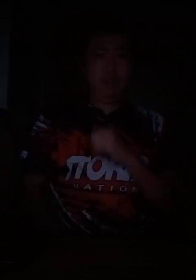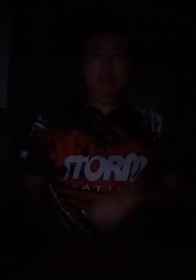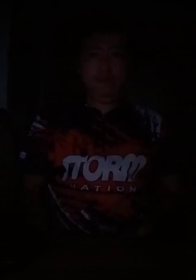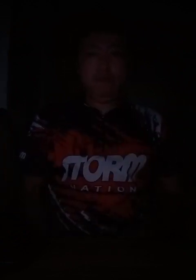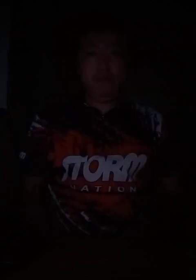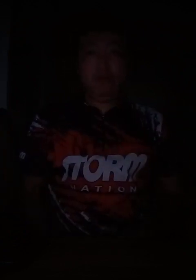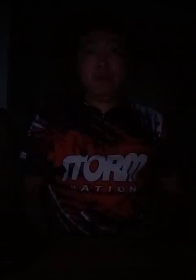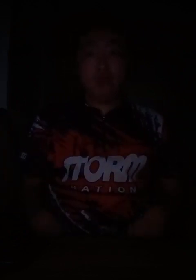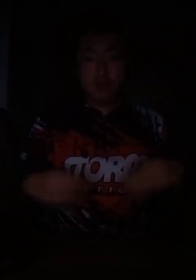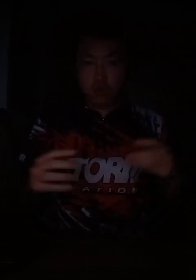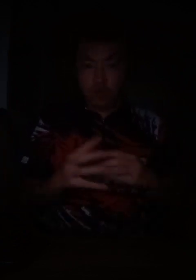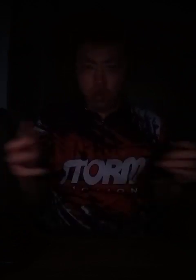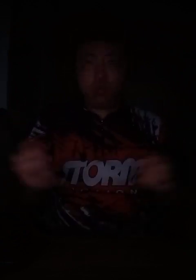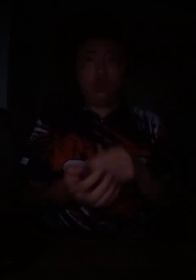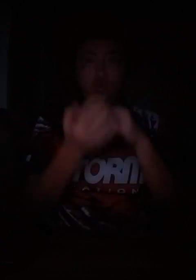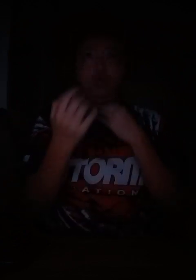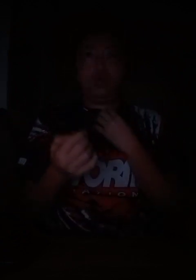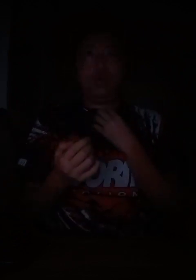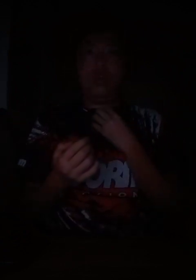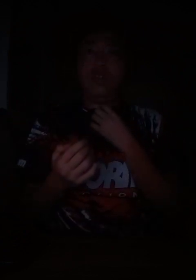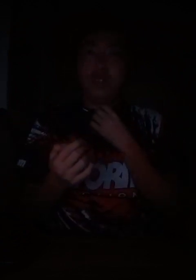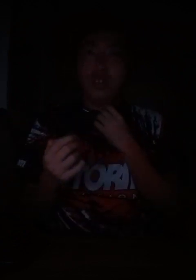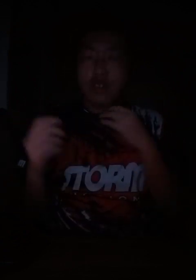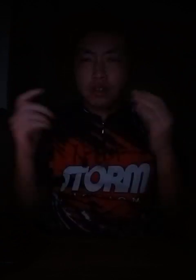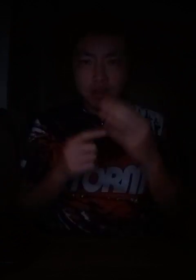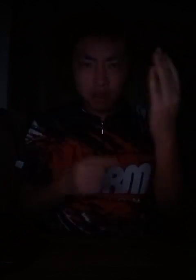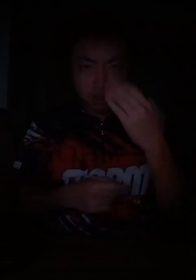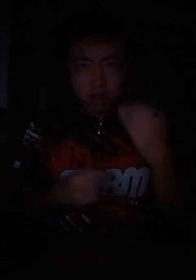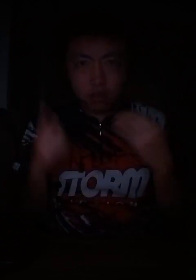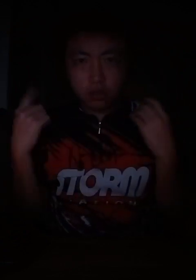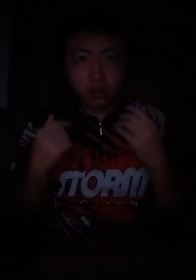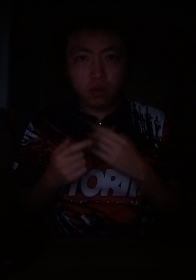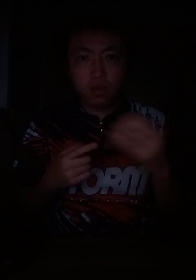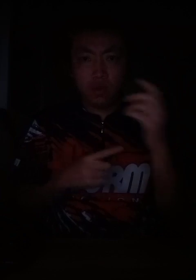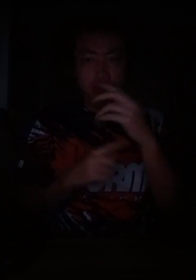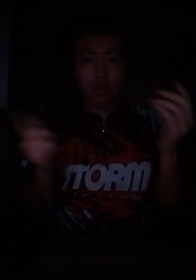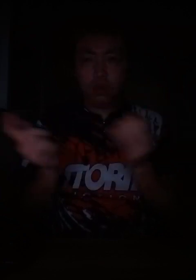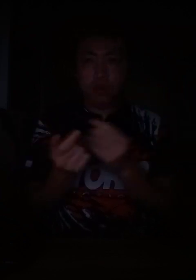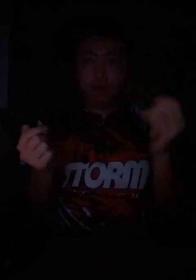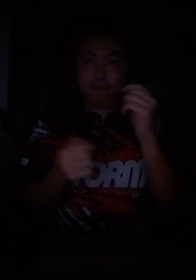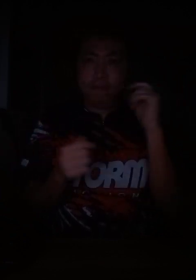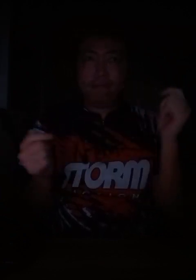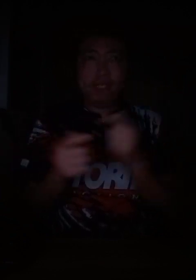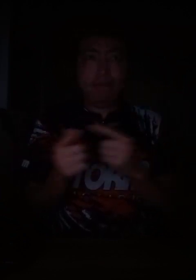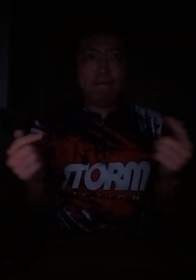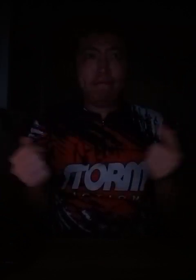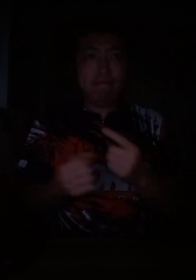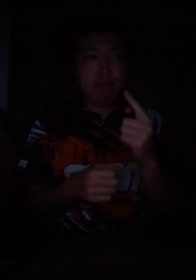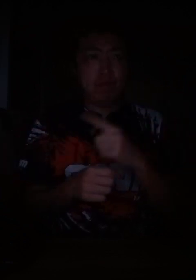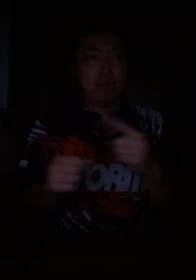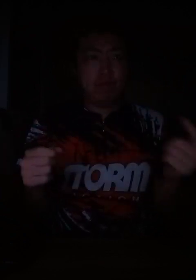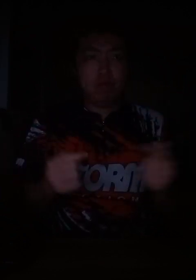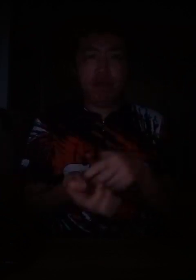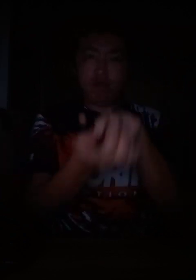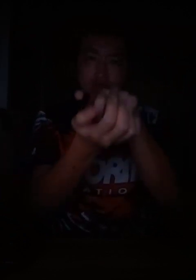일어났습니다. 혼자선 못하겠다며 동료에게 와달란 전화가 마지막이 돼버렸습니다. 정부는 승강기를 수리할 때